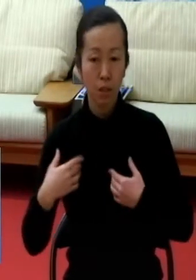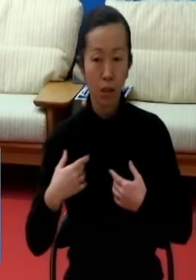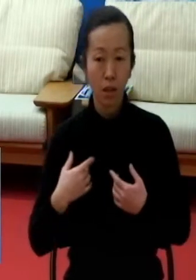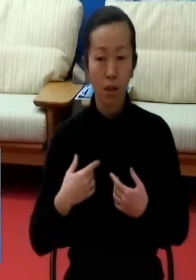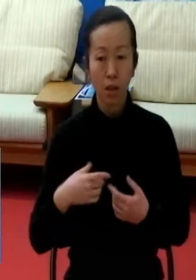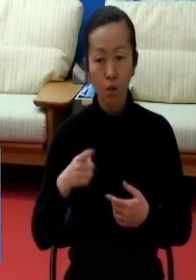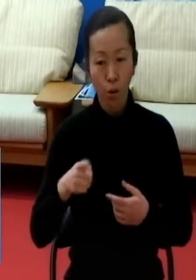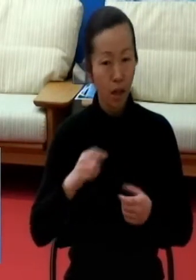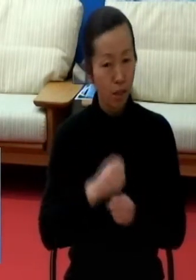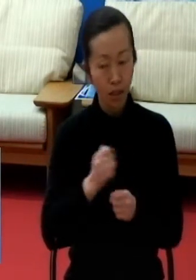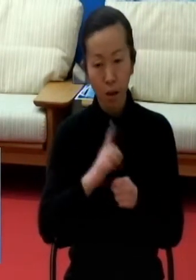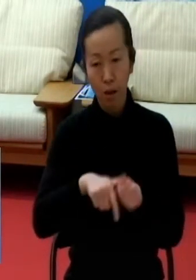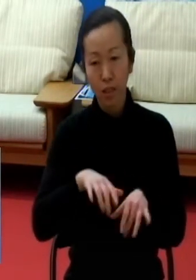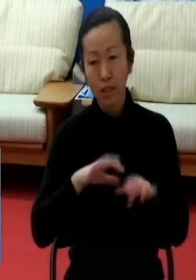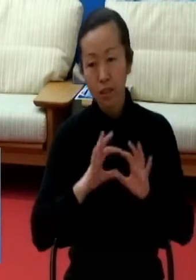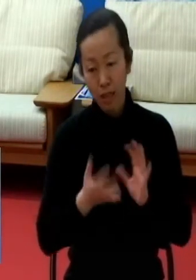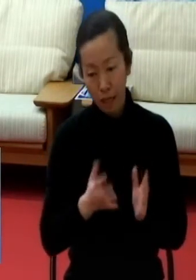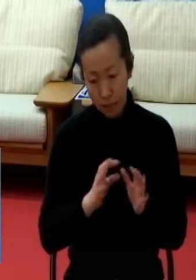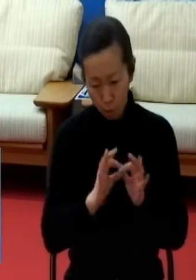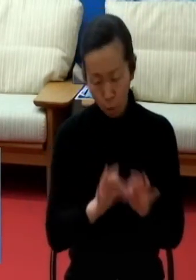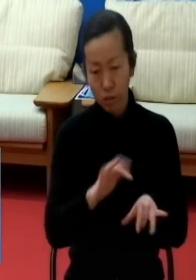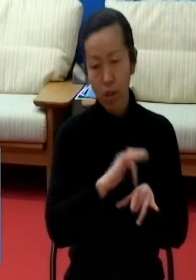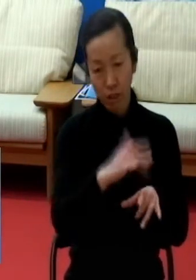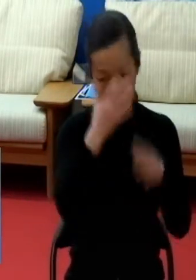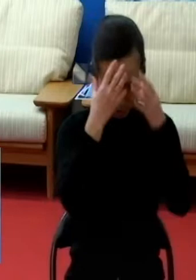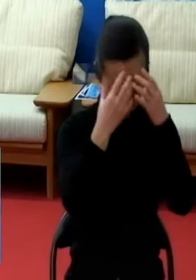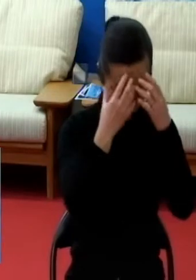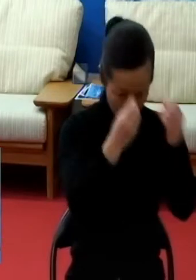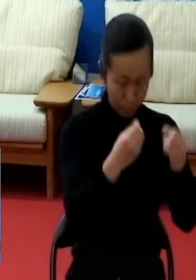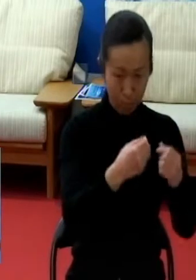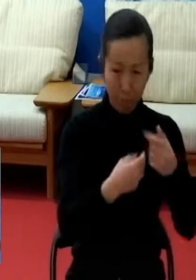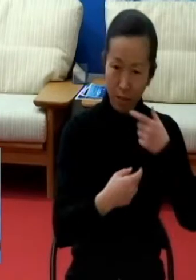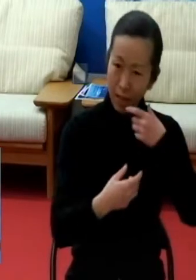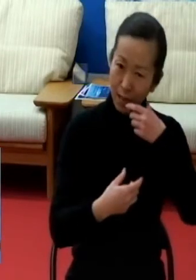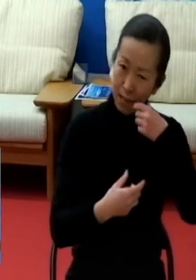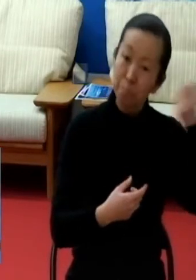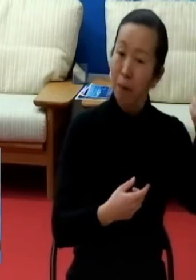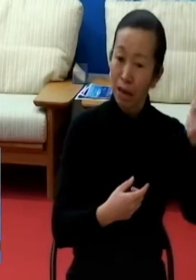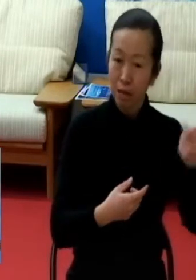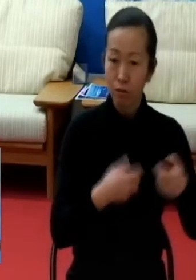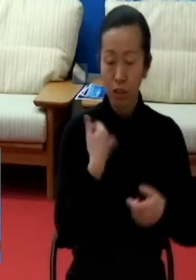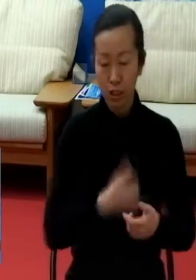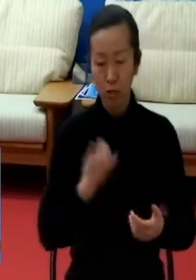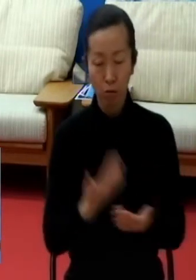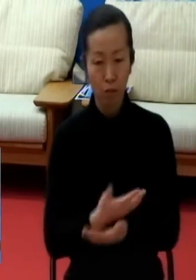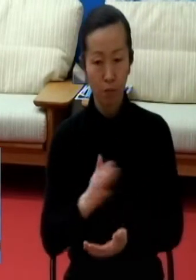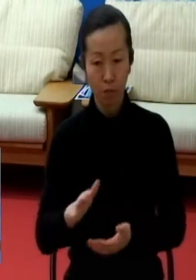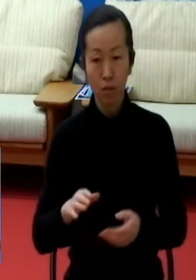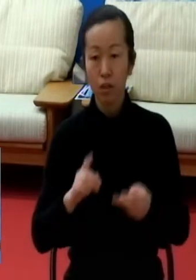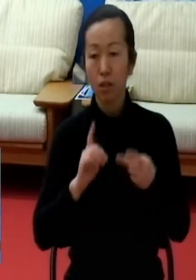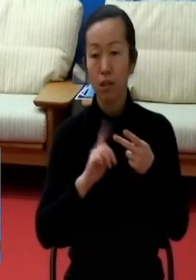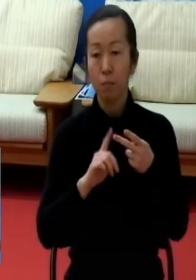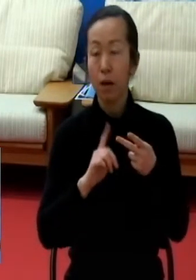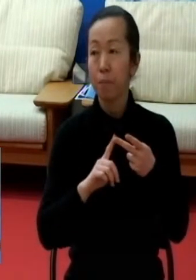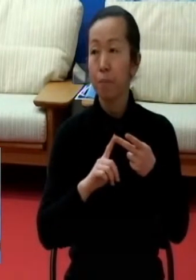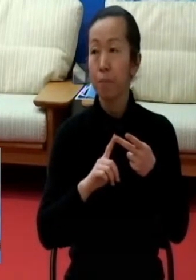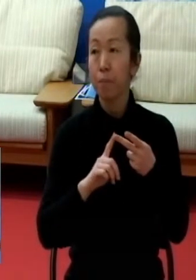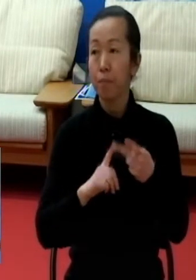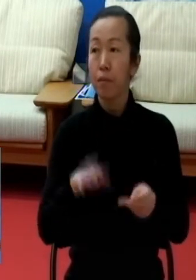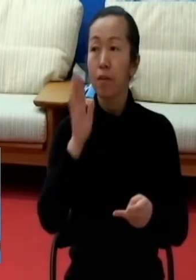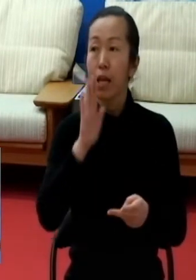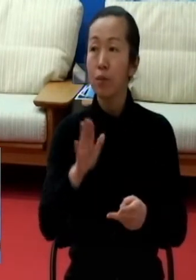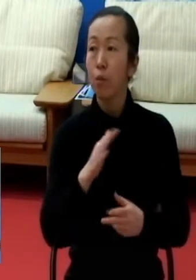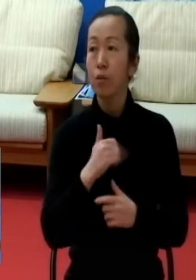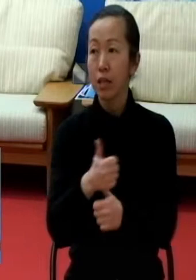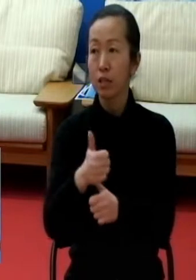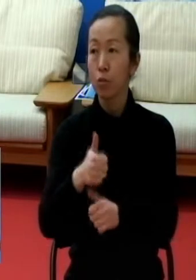ます。 자, 두 번째, 전도 제자의 주도권을 회복하시기 바랍니다. 2番です。伝道弟子の主導権を回復して 자, くだ 나는 さい。 그리스도의 제자인가 팬인가 한번 질문하시기